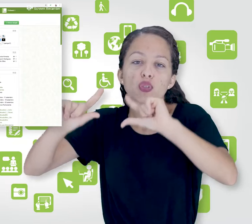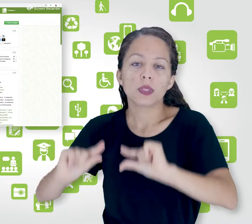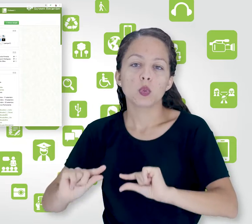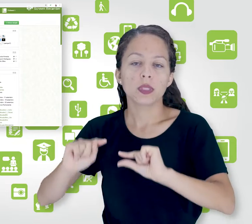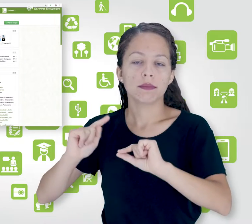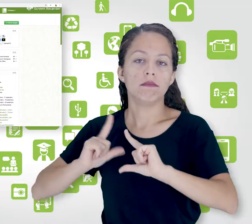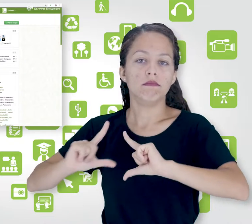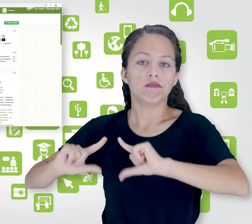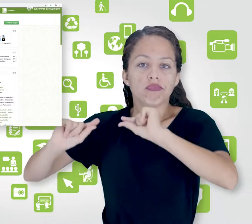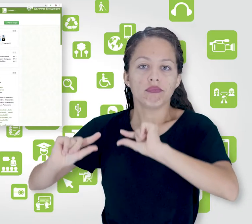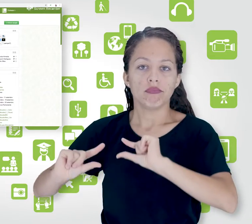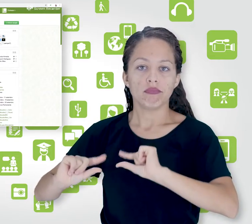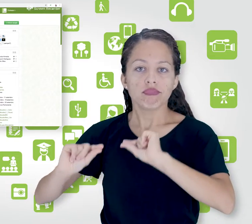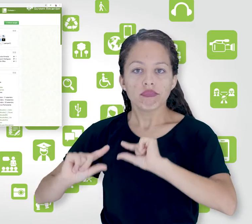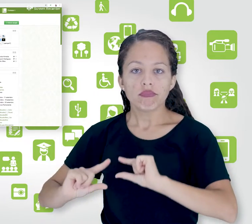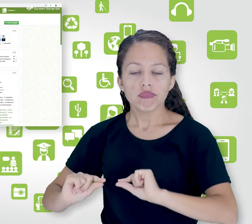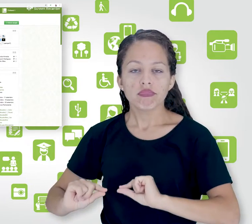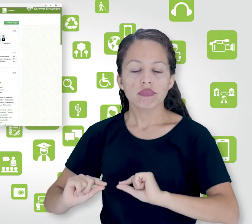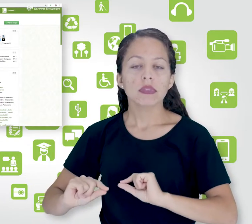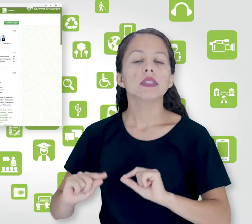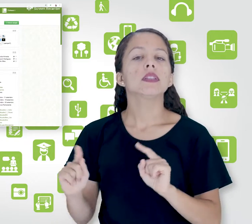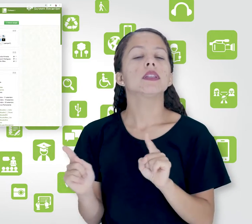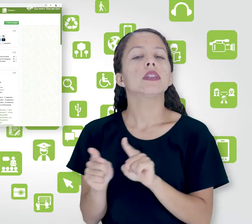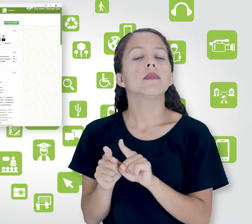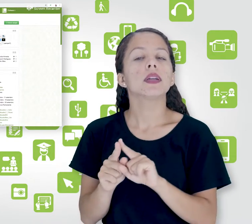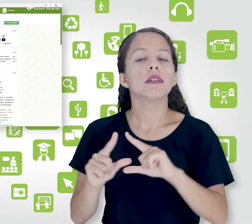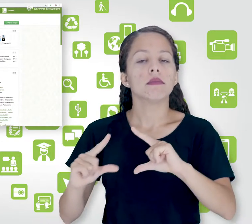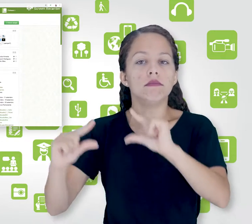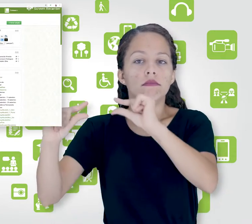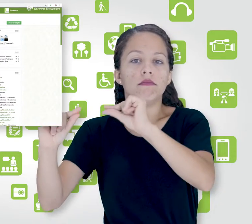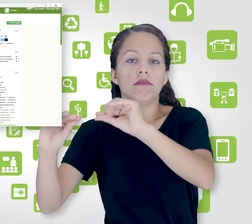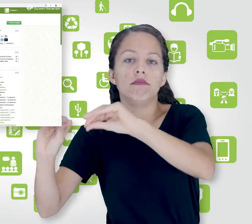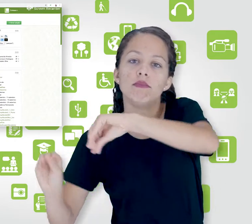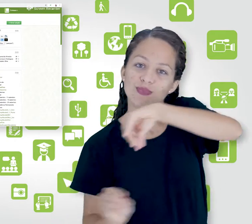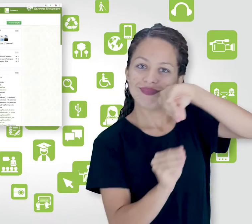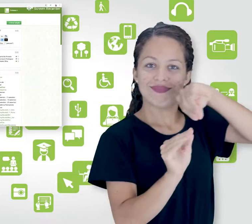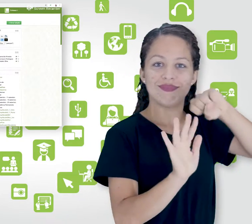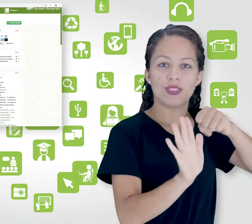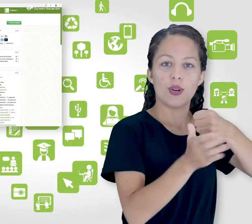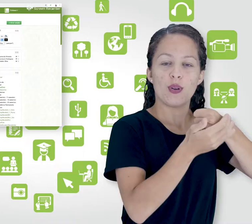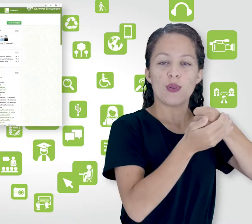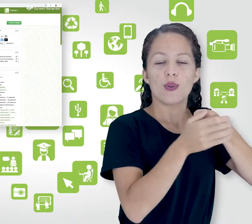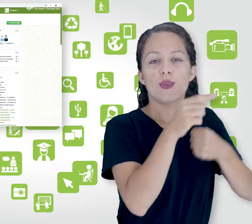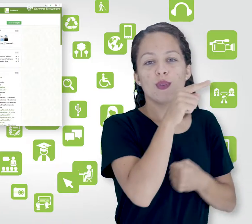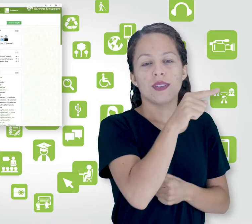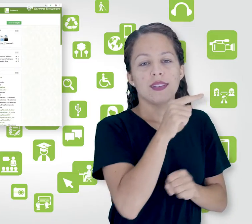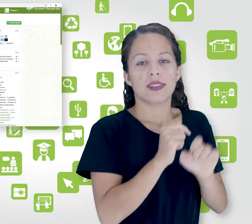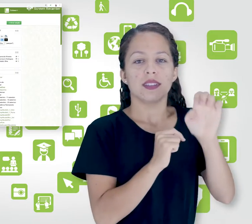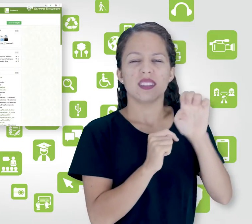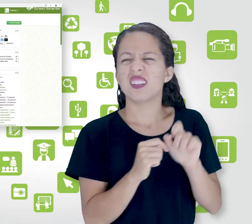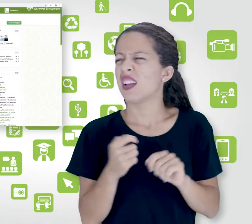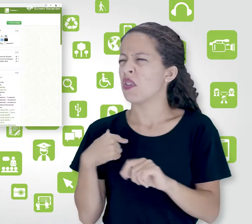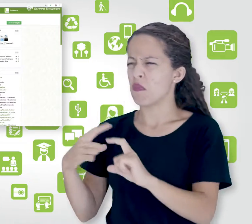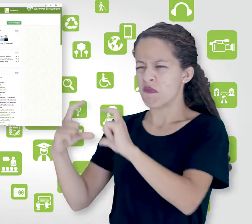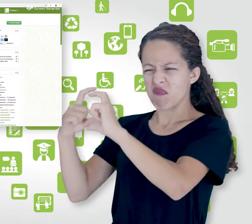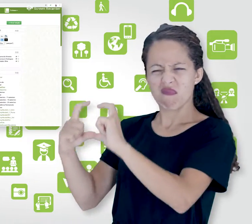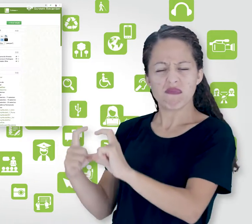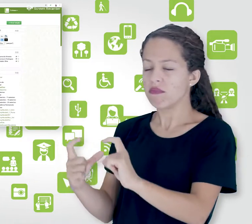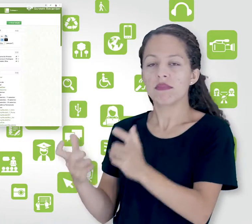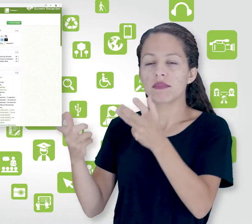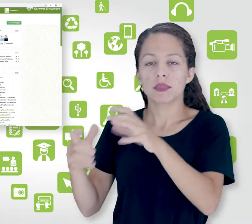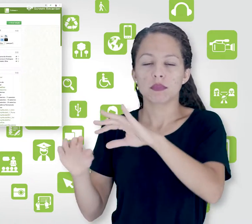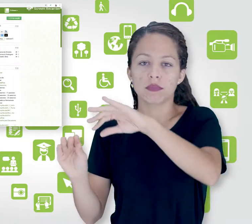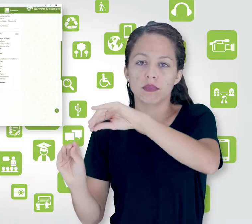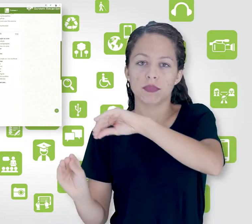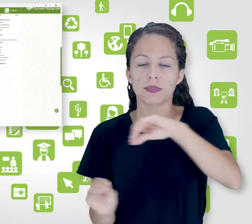vem que aqui últimos aviso já tá até minimizado Ah tá certo e também de ocultar os blocos para esquerda Vamos ver que você não use não